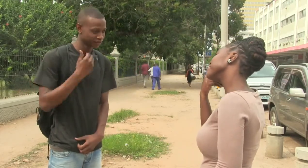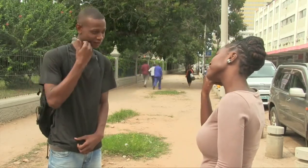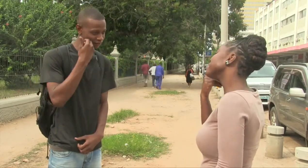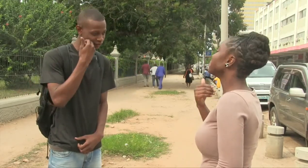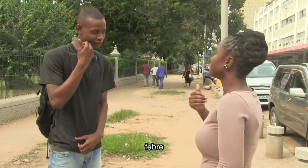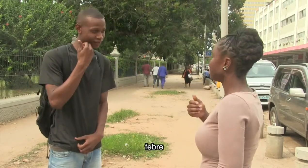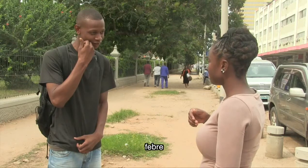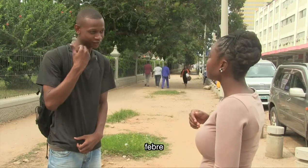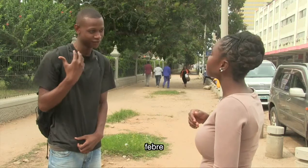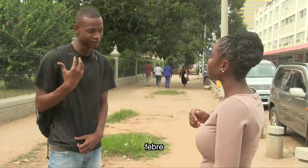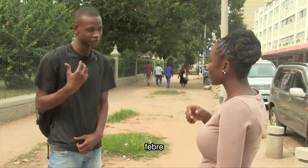febre,